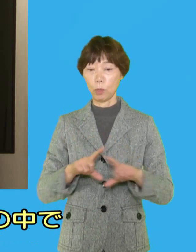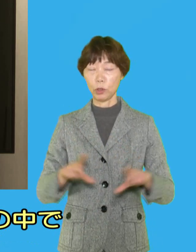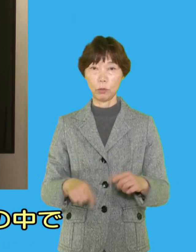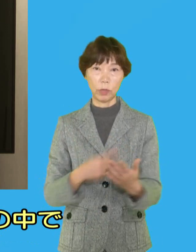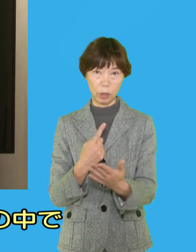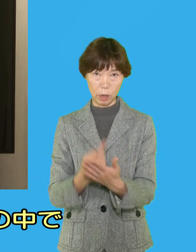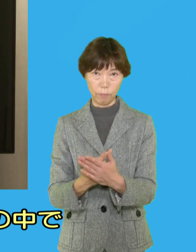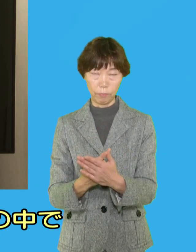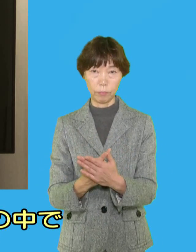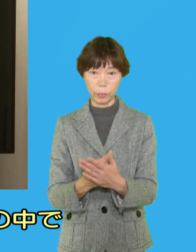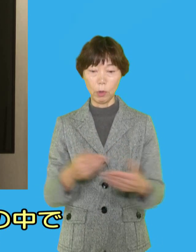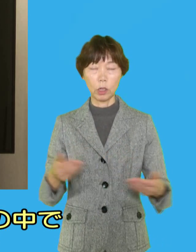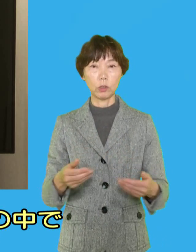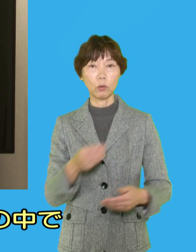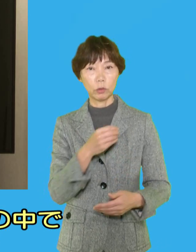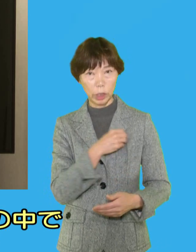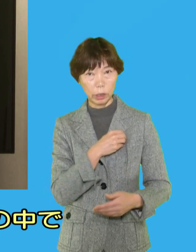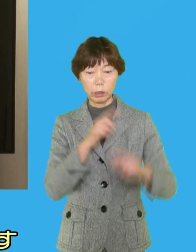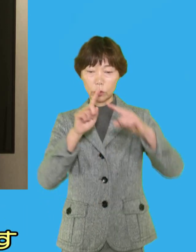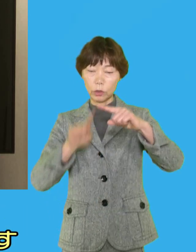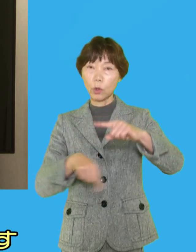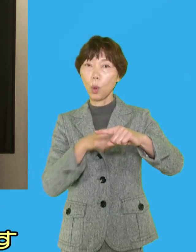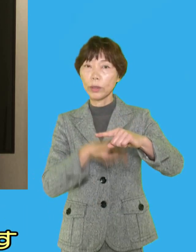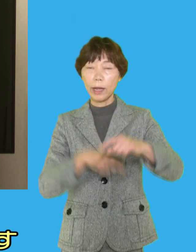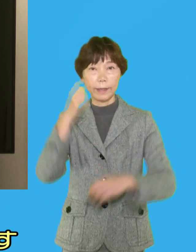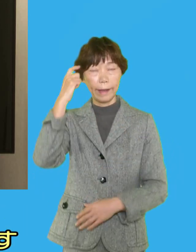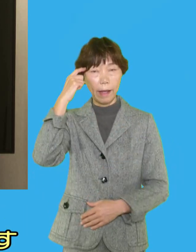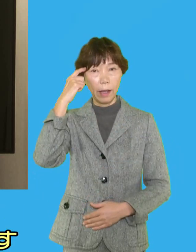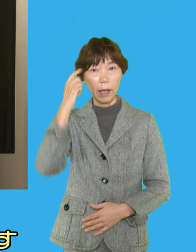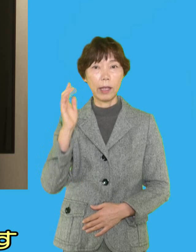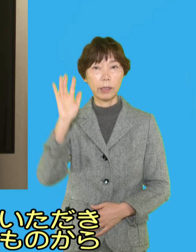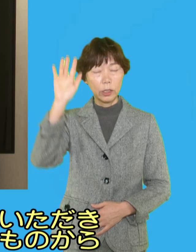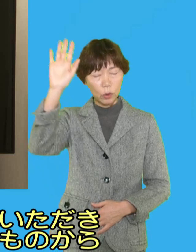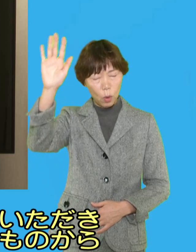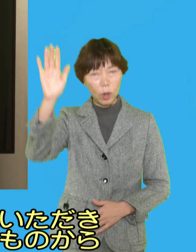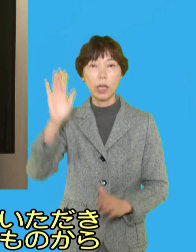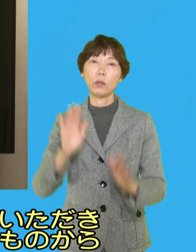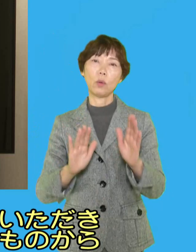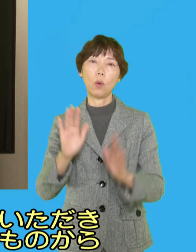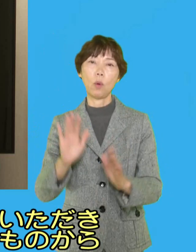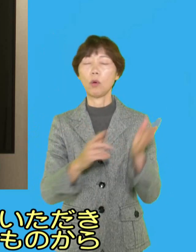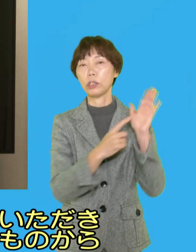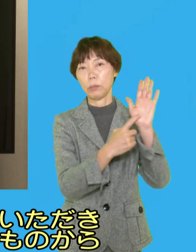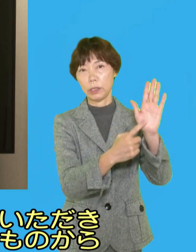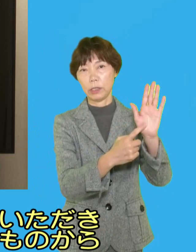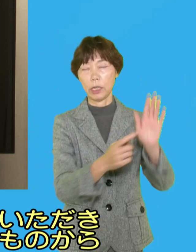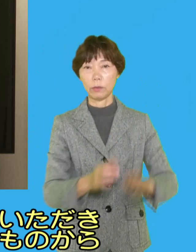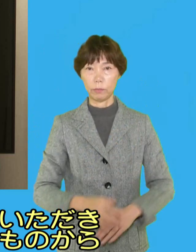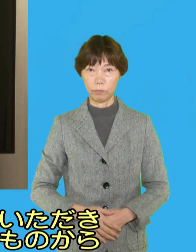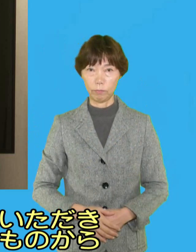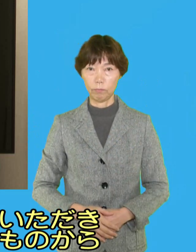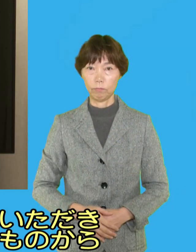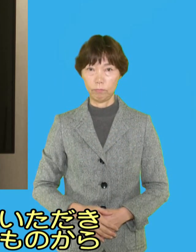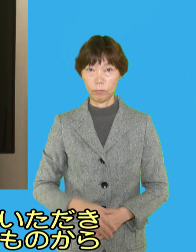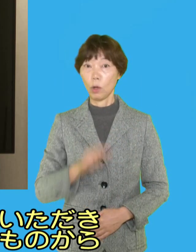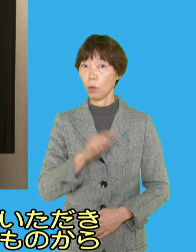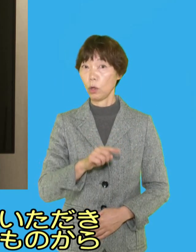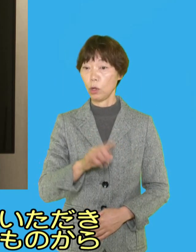員の中で町内で考えた将来像ということでお示しをしていますので、まあ、これもですね、ぜひ議会